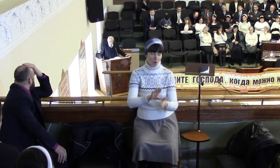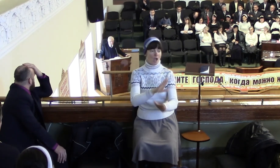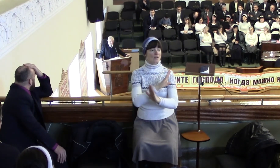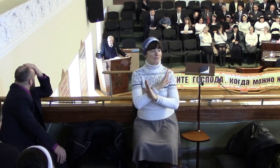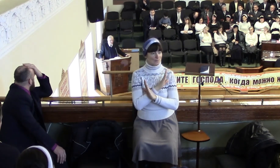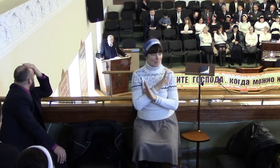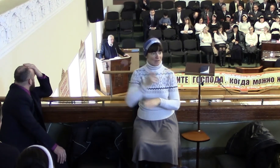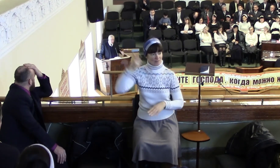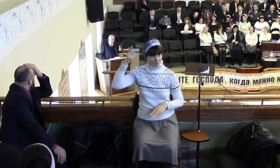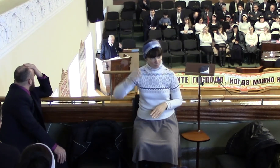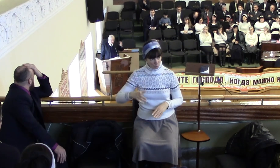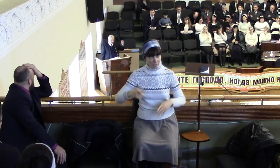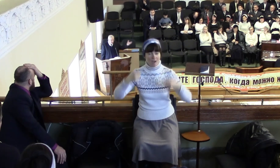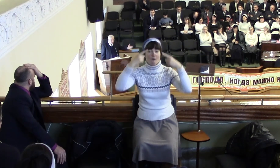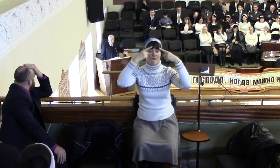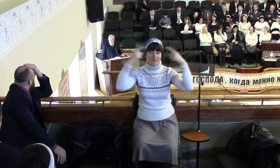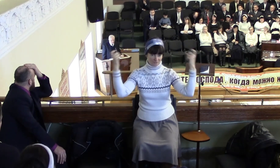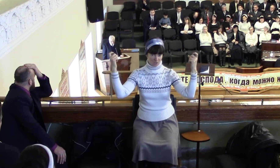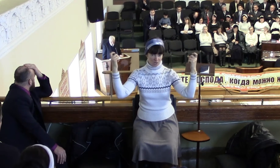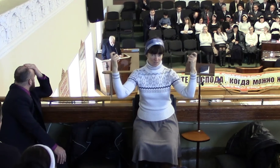Пасхи своей, день памяти